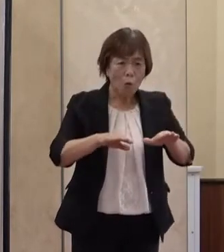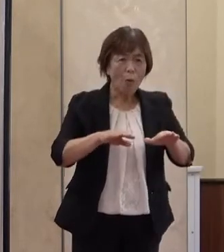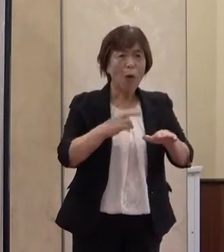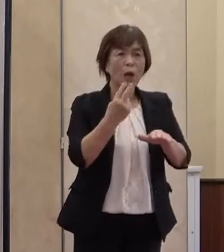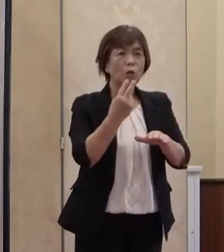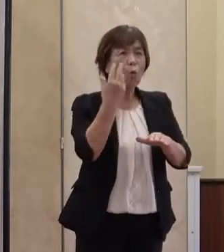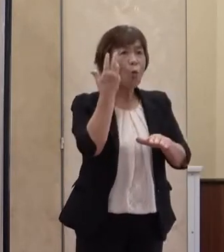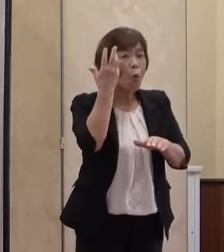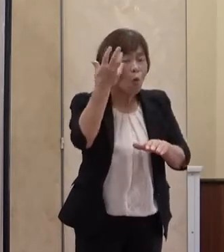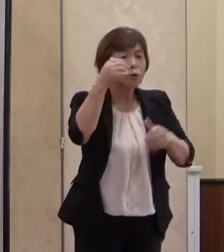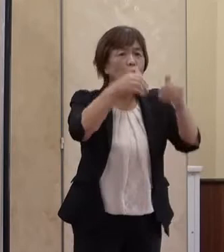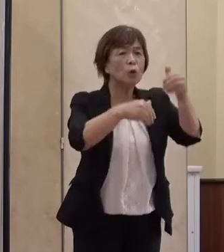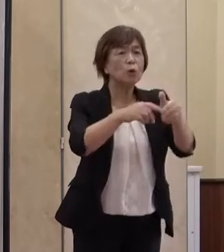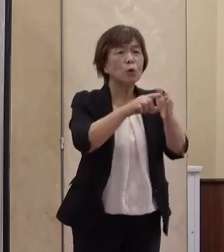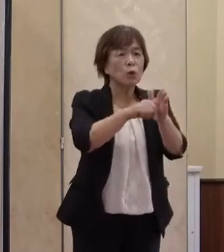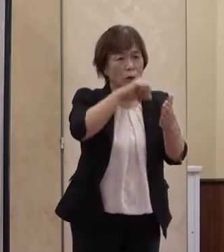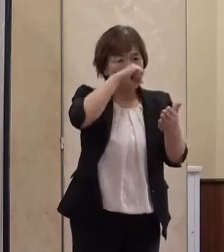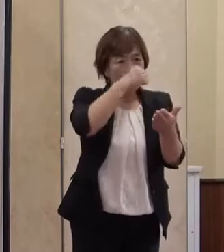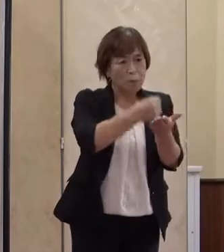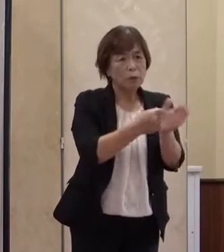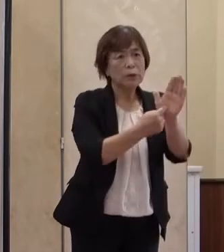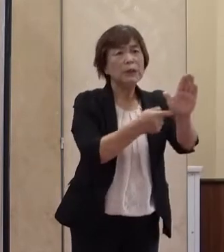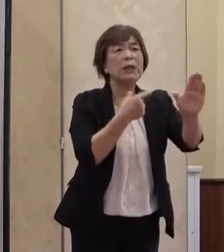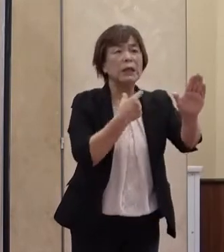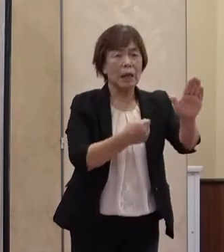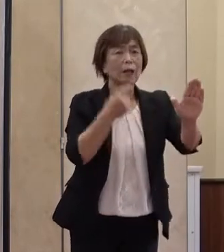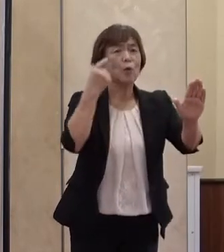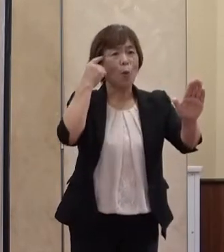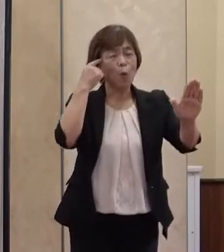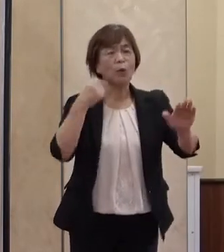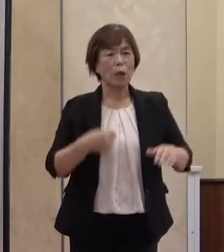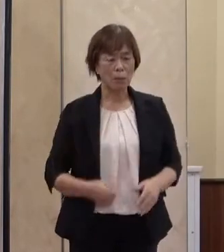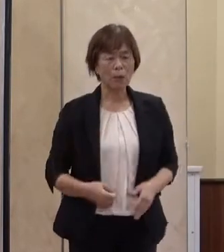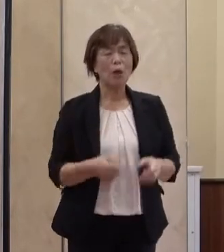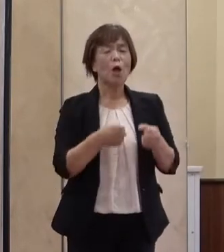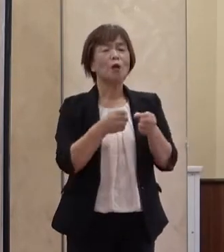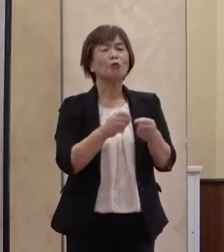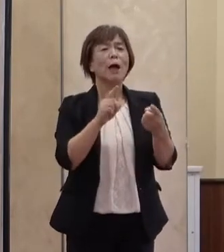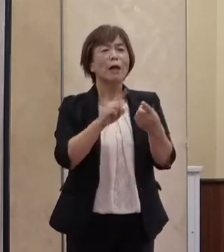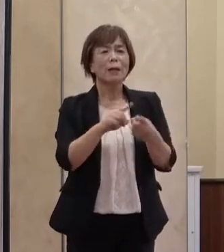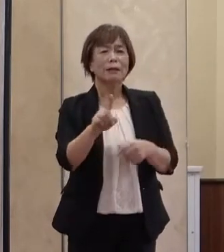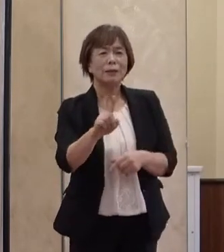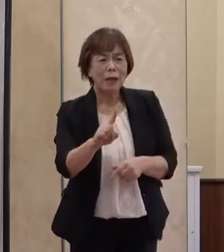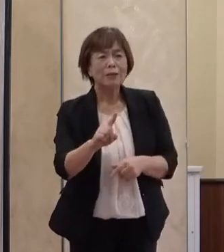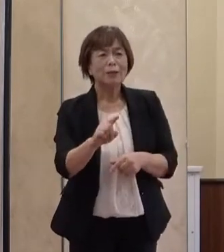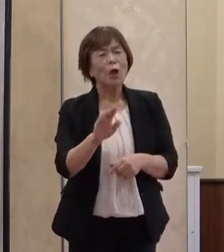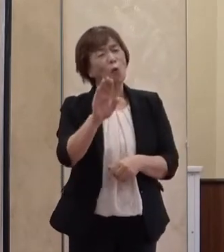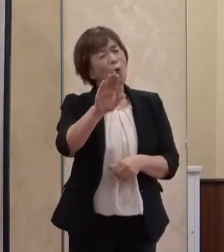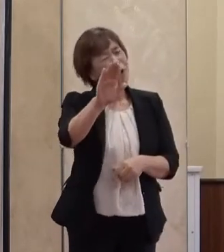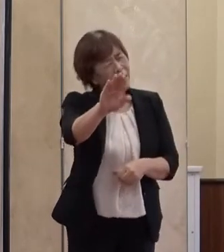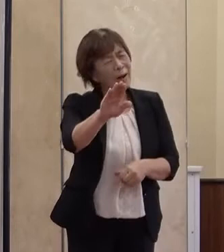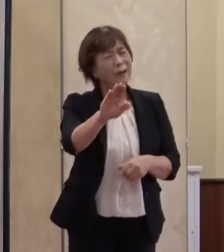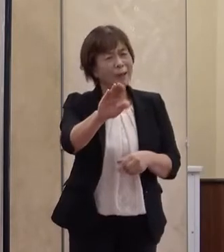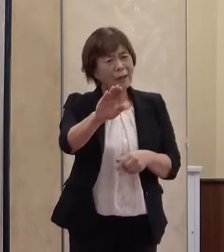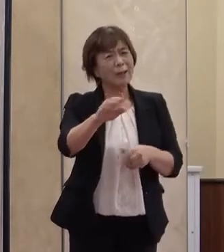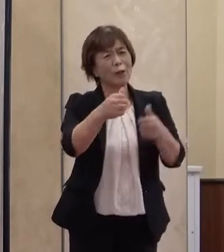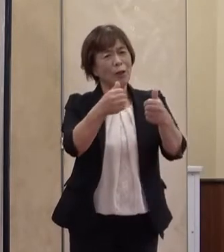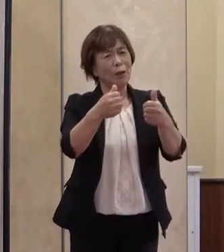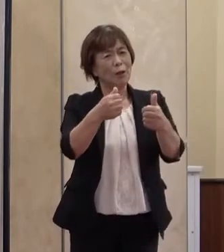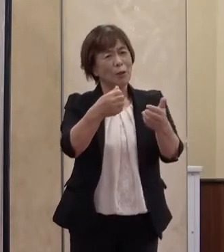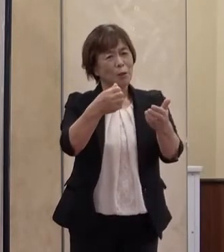せたいと思います。具体化するのは、その先 だと思っています。今